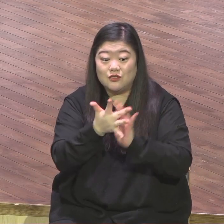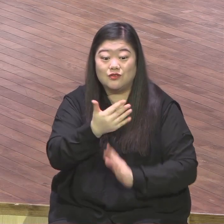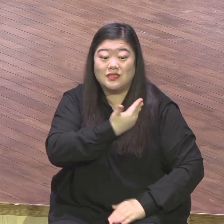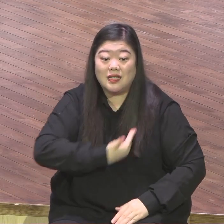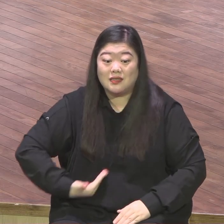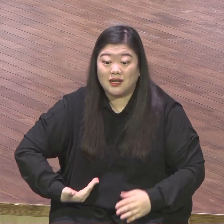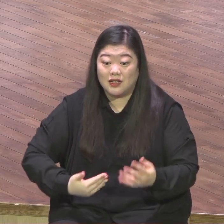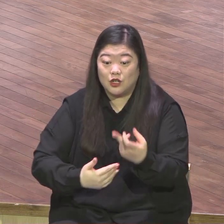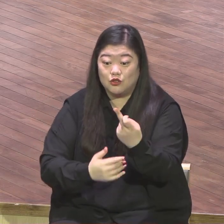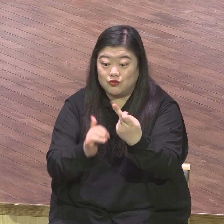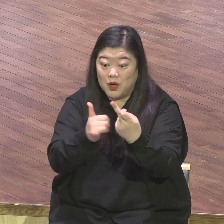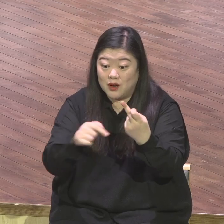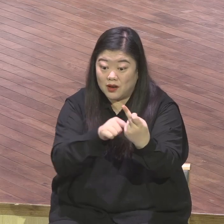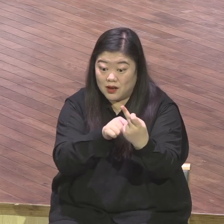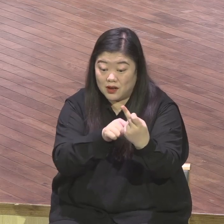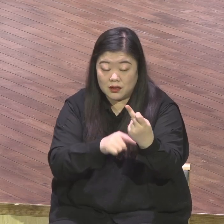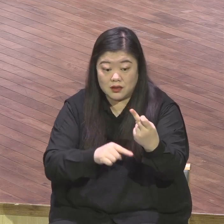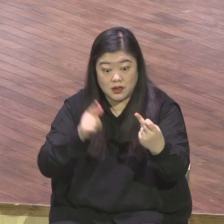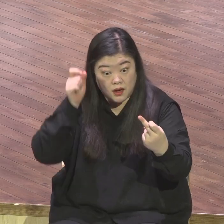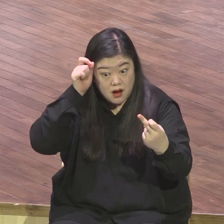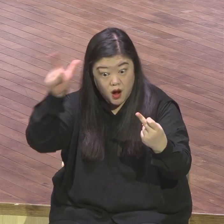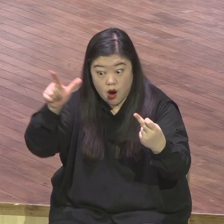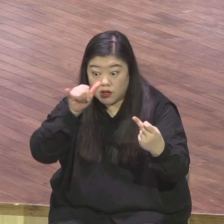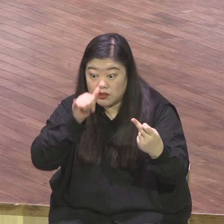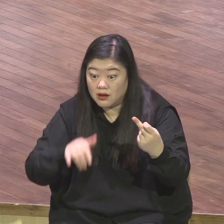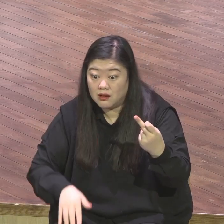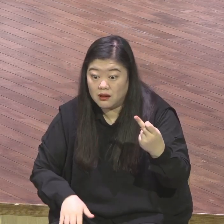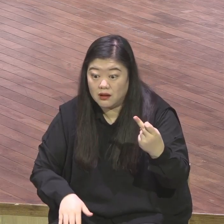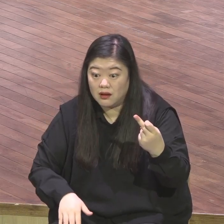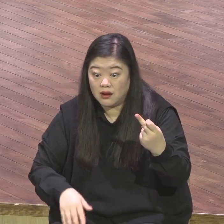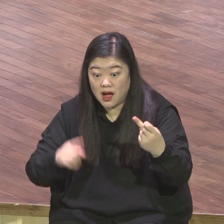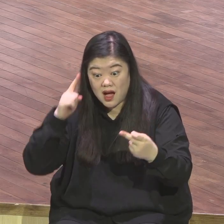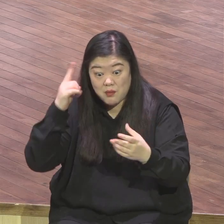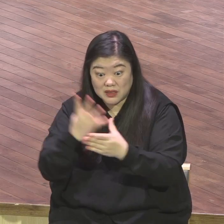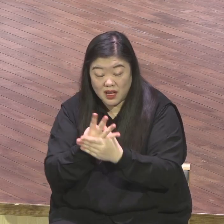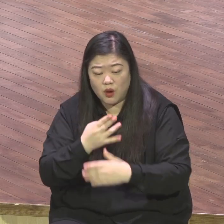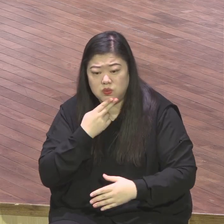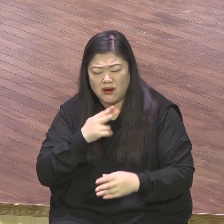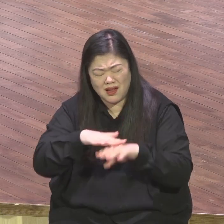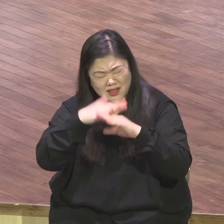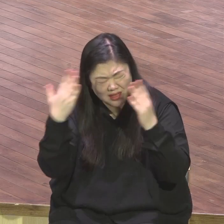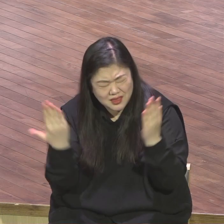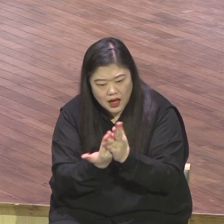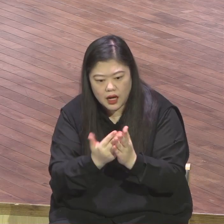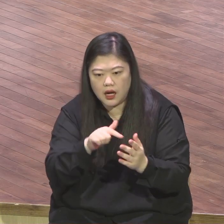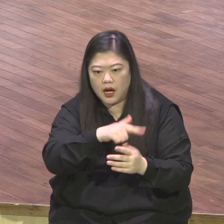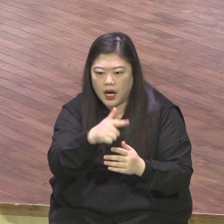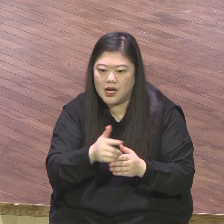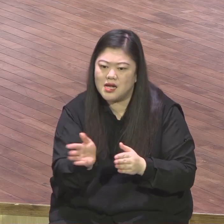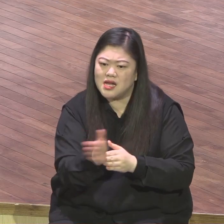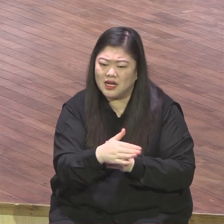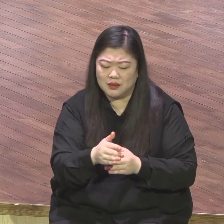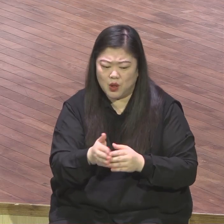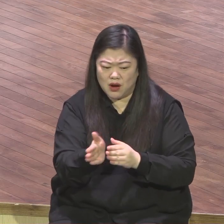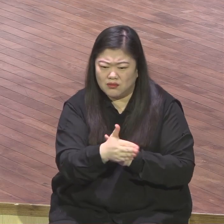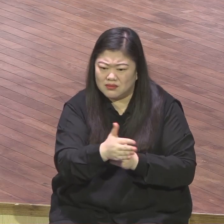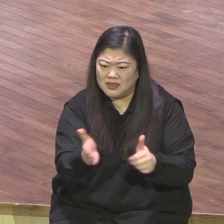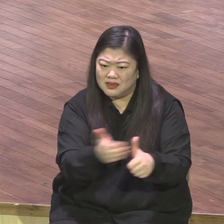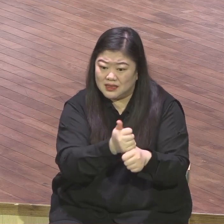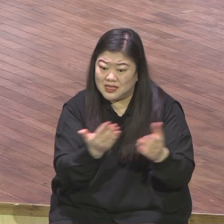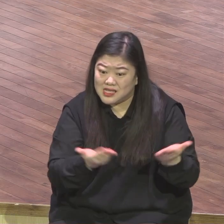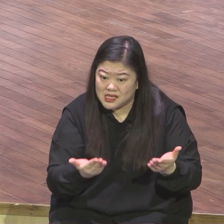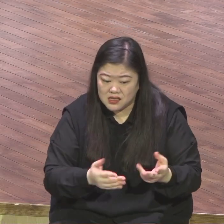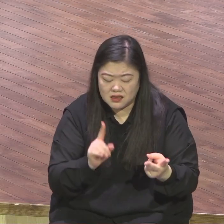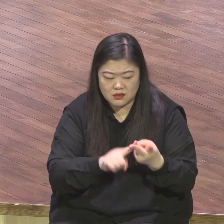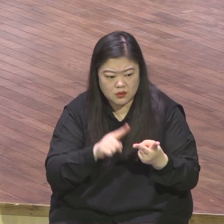부르셨습니까? 왜 유식한 사람, 박사들, 학자들, 성공한 사람 많은데, 엘리트들 많은데 왜 단순한